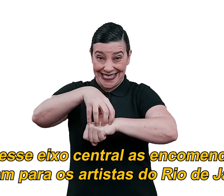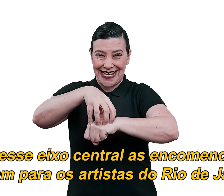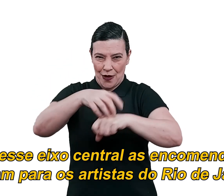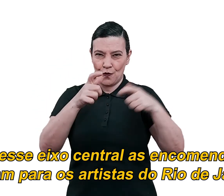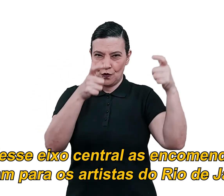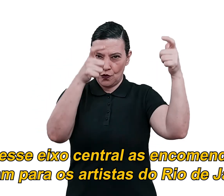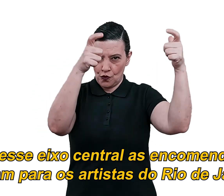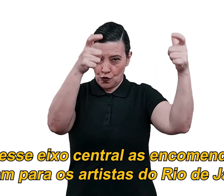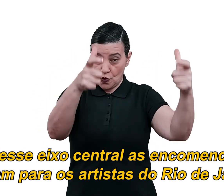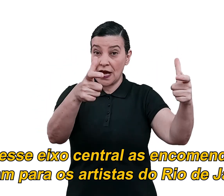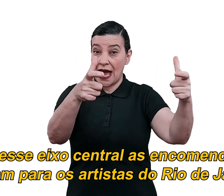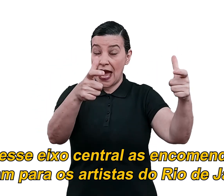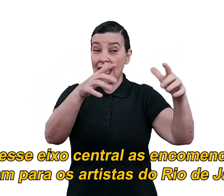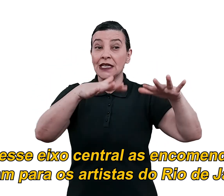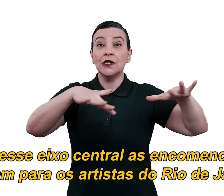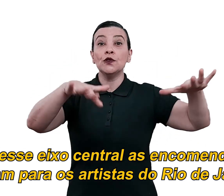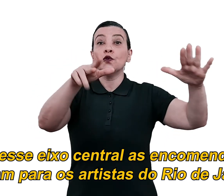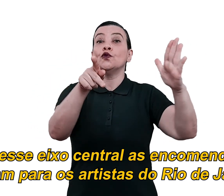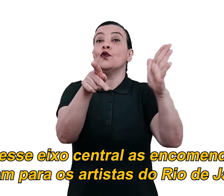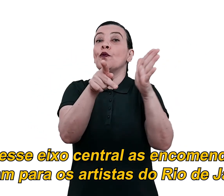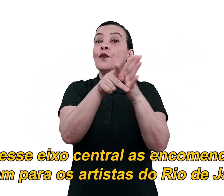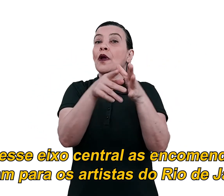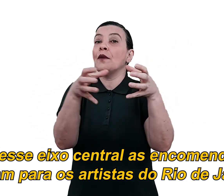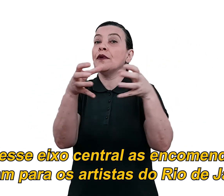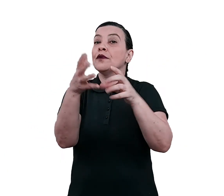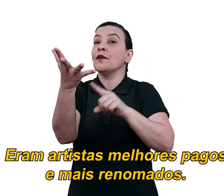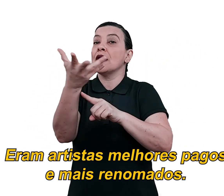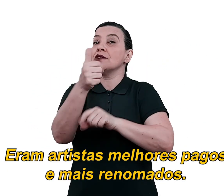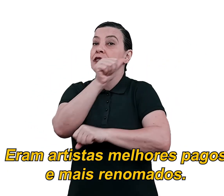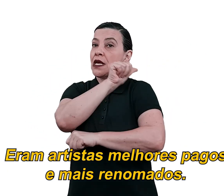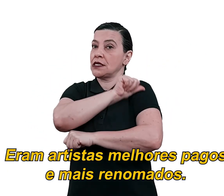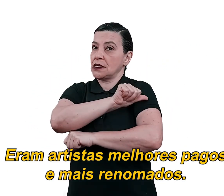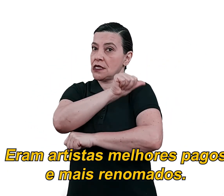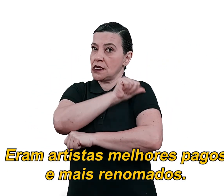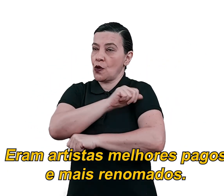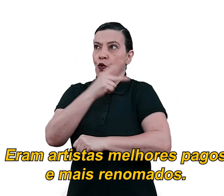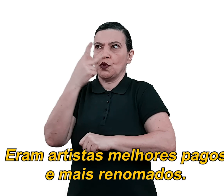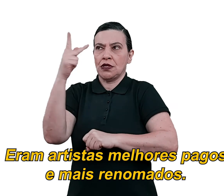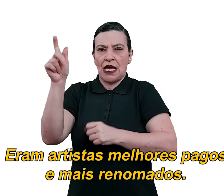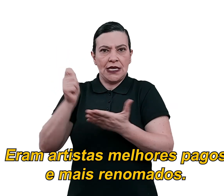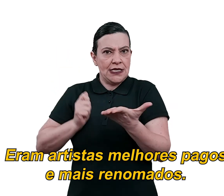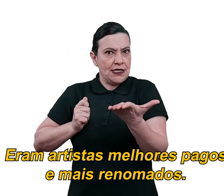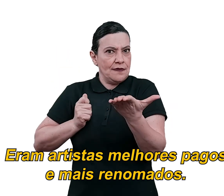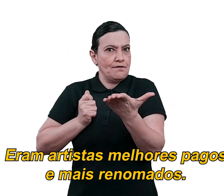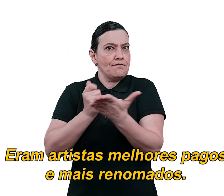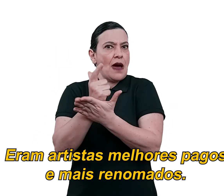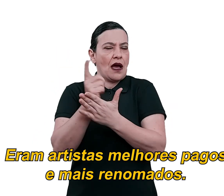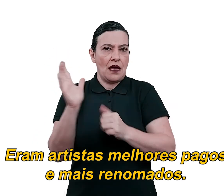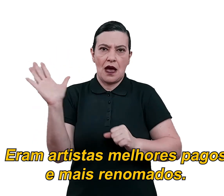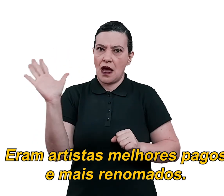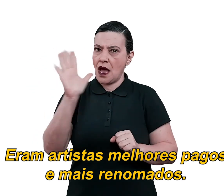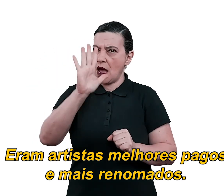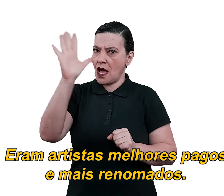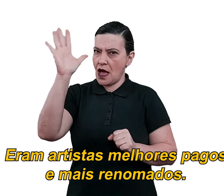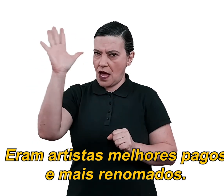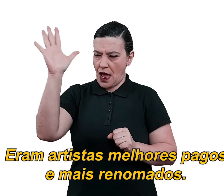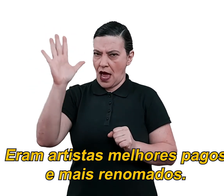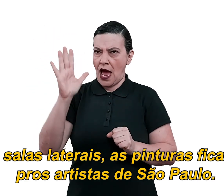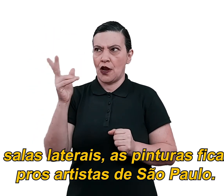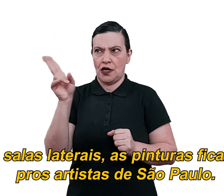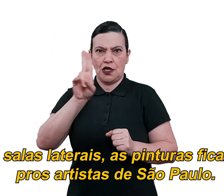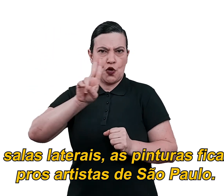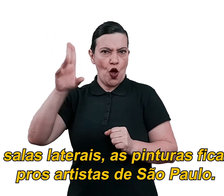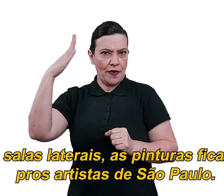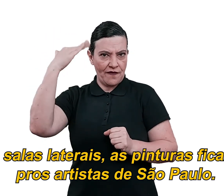eixo central, as encomendas ficaram para os artistas do Rio de Janeiro. Eram artistas melhores pagos, né? E mais